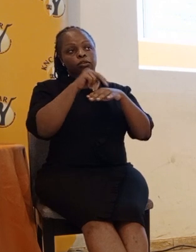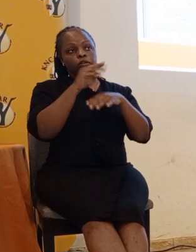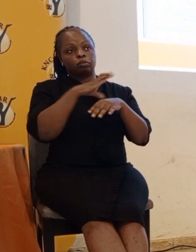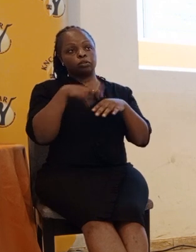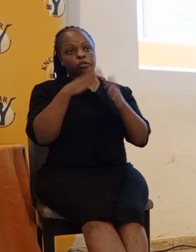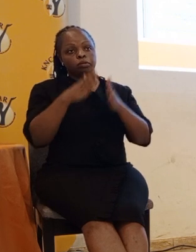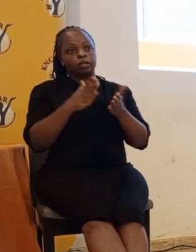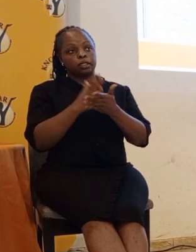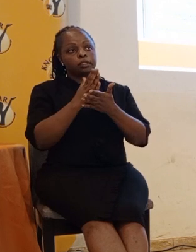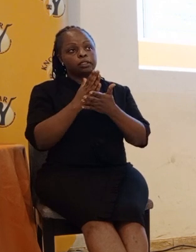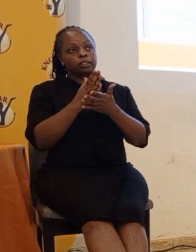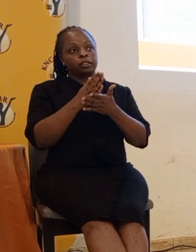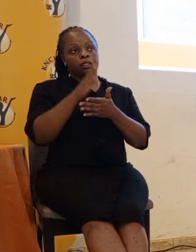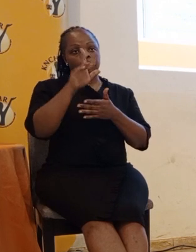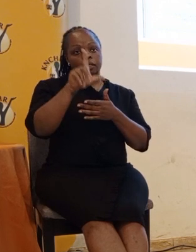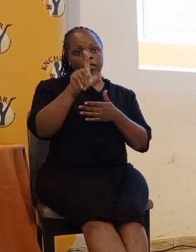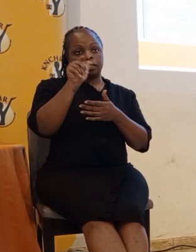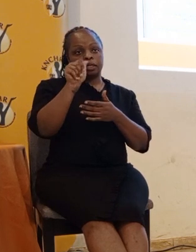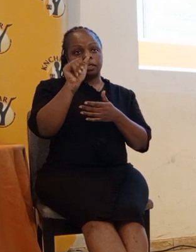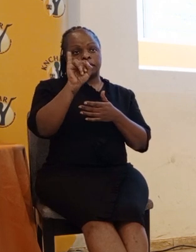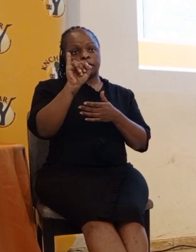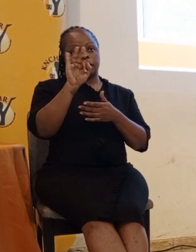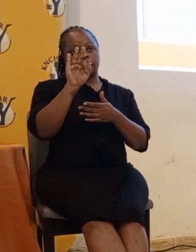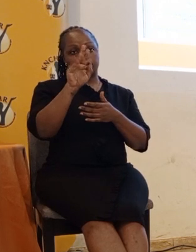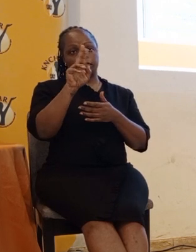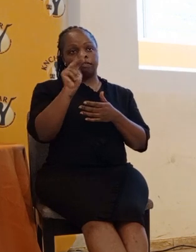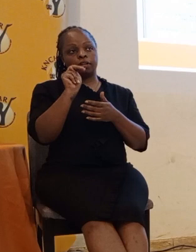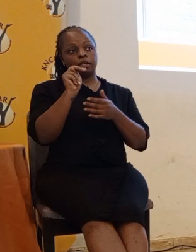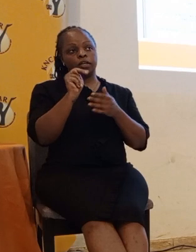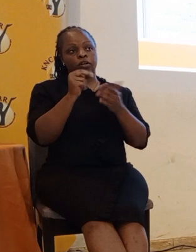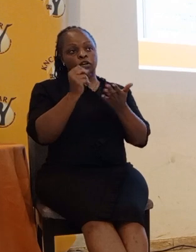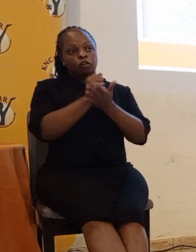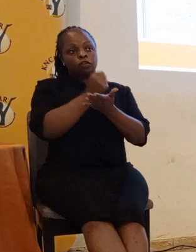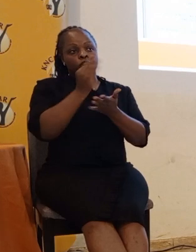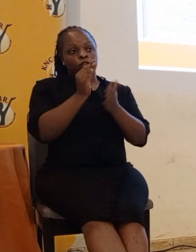Good morning all. I'm Lei Fang from the Office of the High Commissioner for Human Rights.